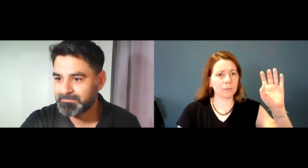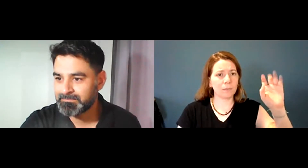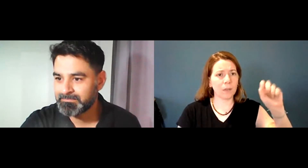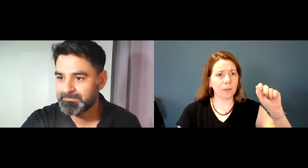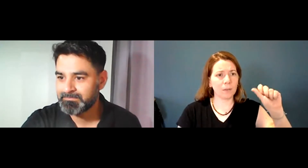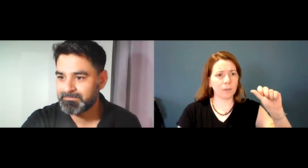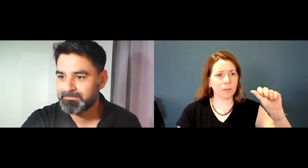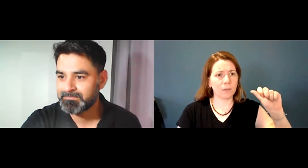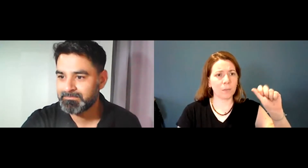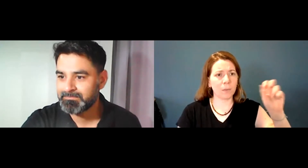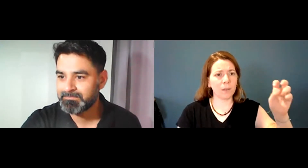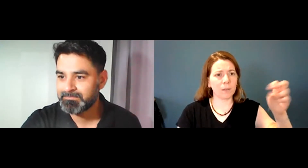A ver, no me ve.